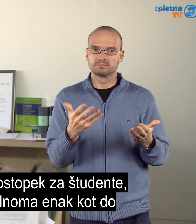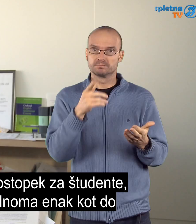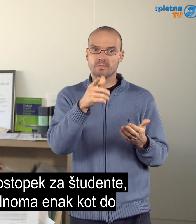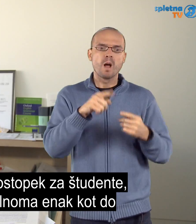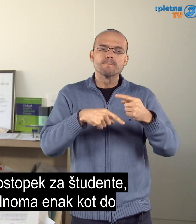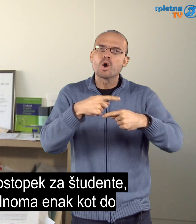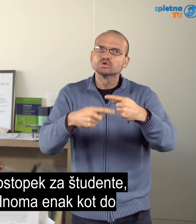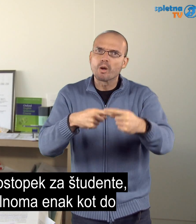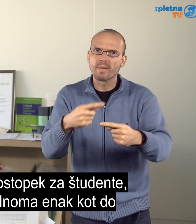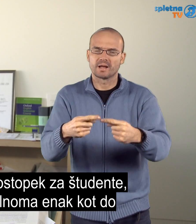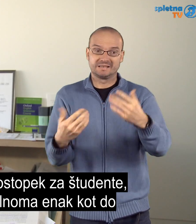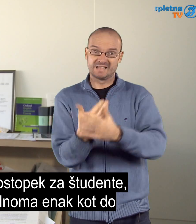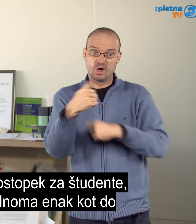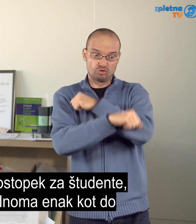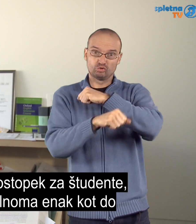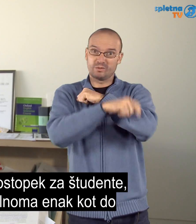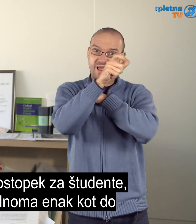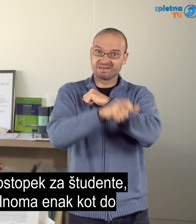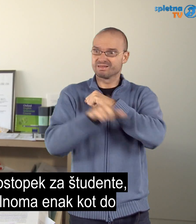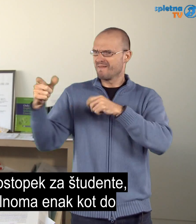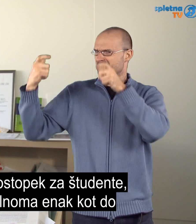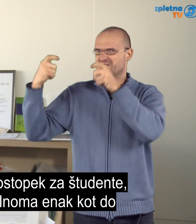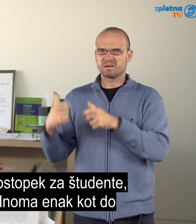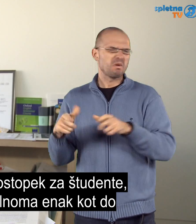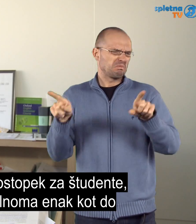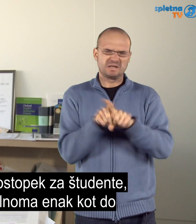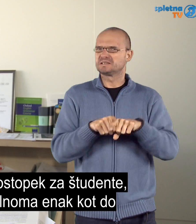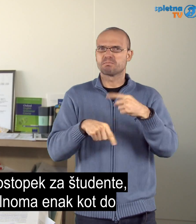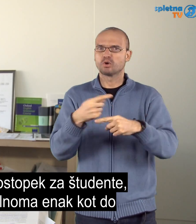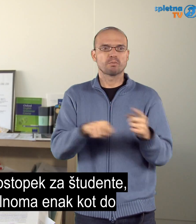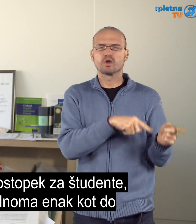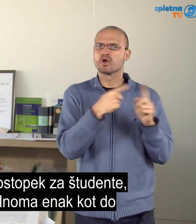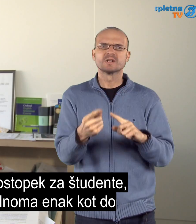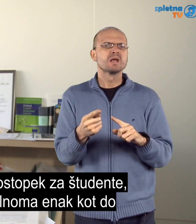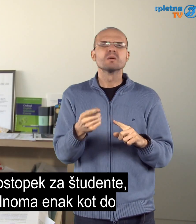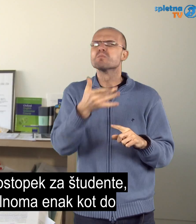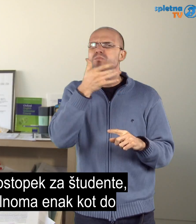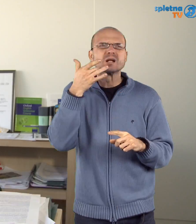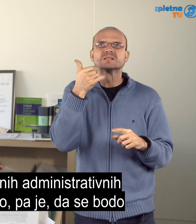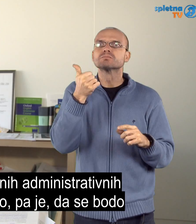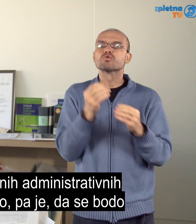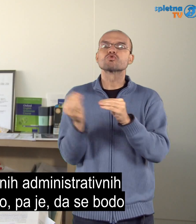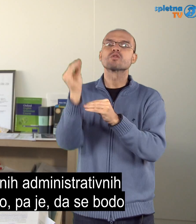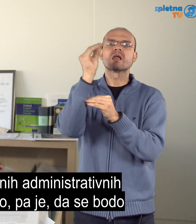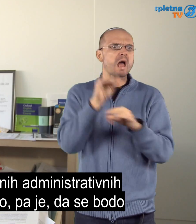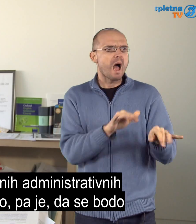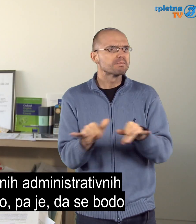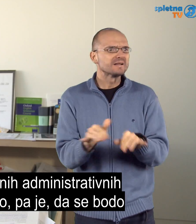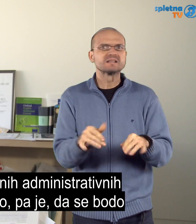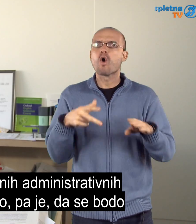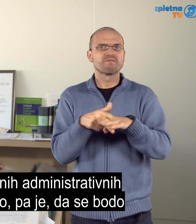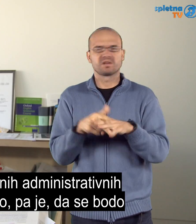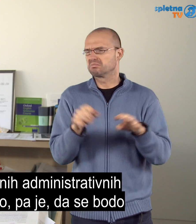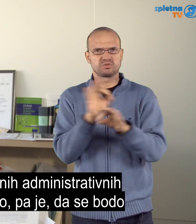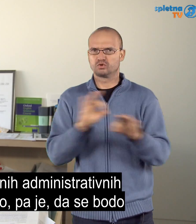sam postopek za študente, za delodajalce popolnoma enak kot do sedaj, ne bo nobenih dodatnih administrativnih